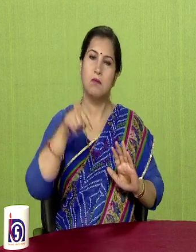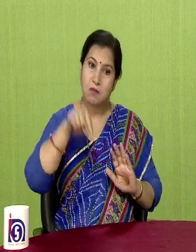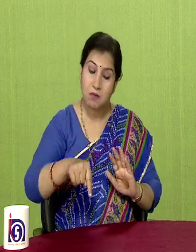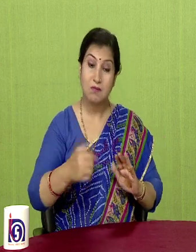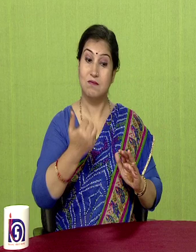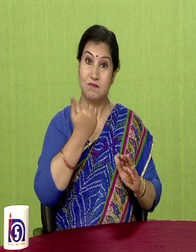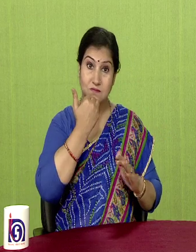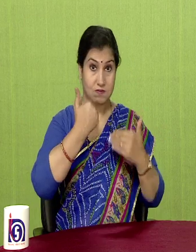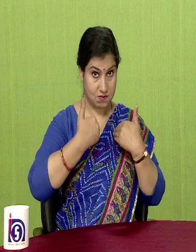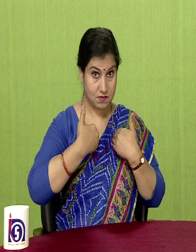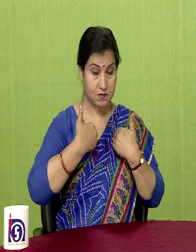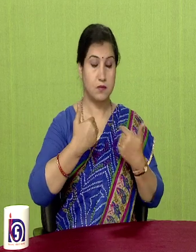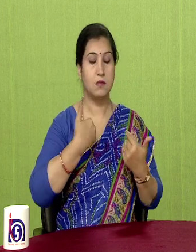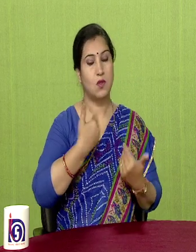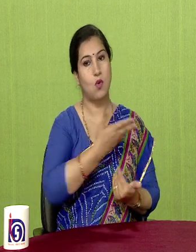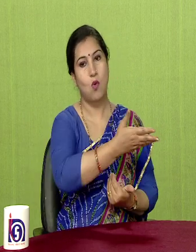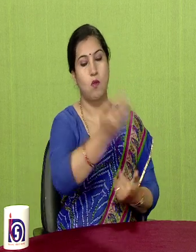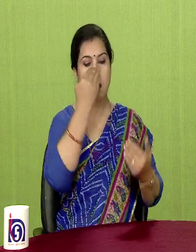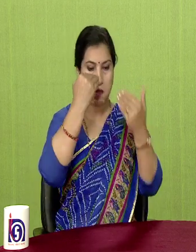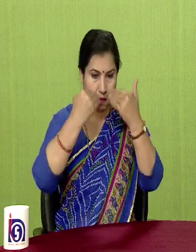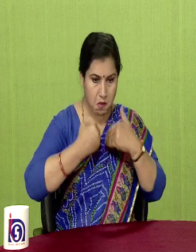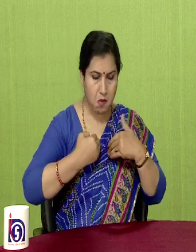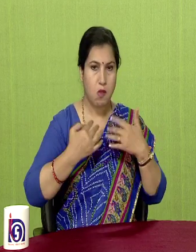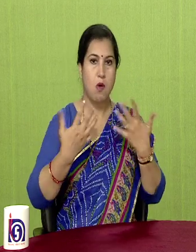इससे भरत को अपयश मिल सकता था।